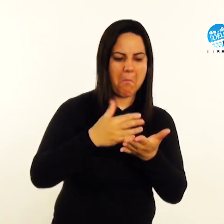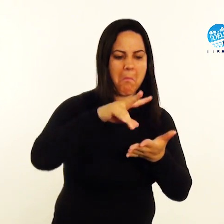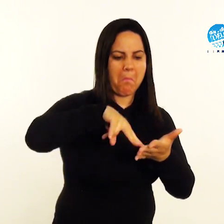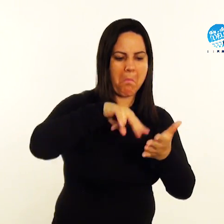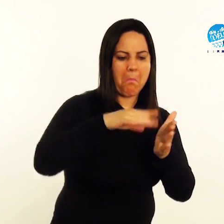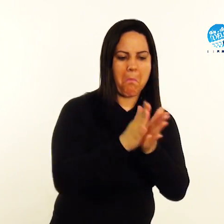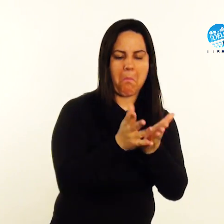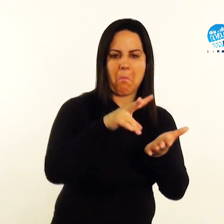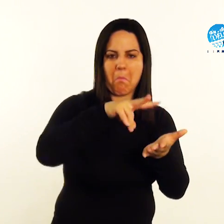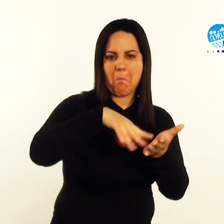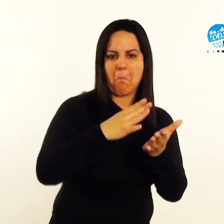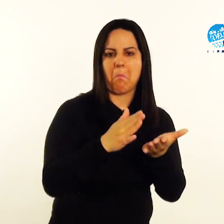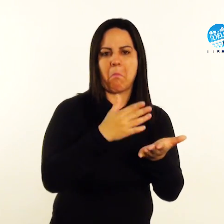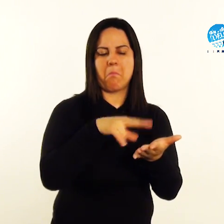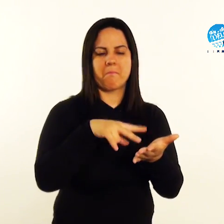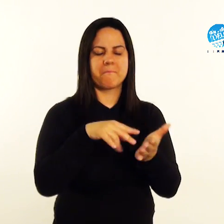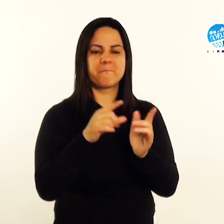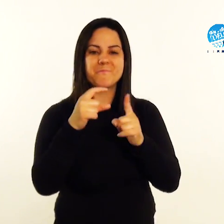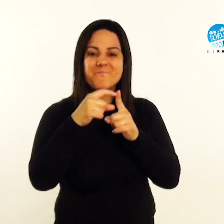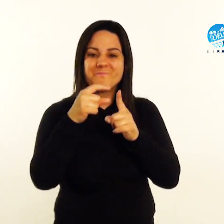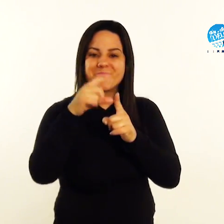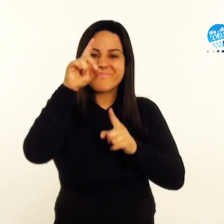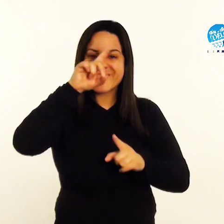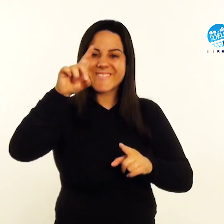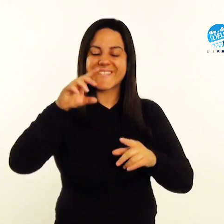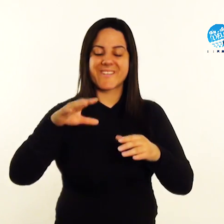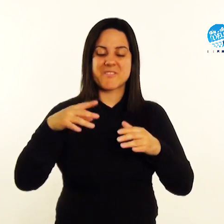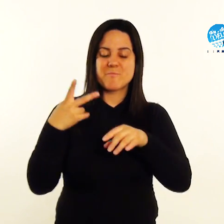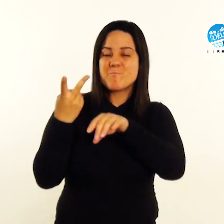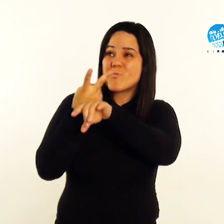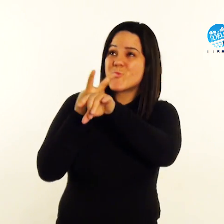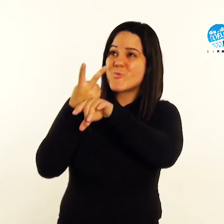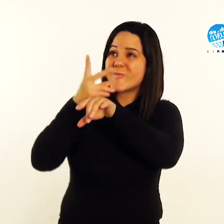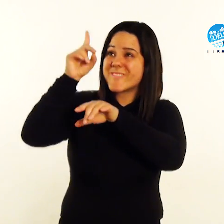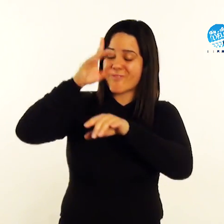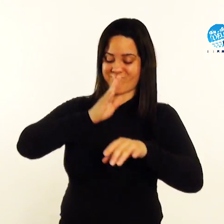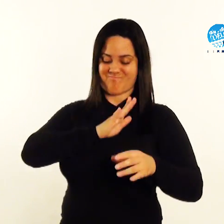ler a Bíblia. E a palavra de Deus nos diz que quando a gente busca o Senhor de todo o nosso